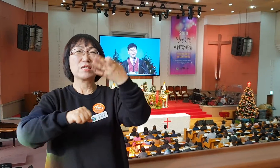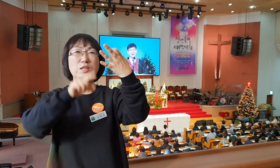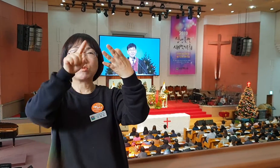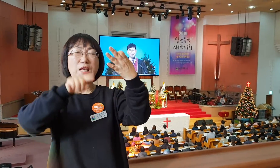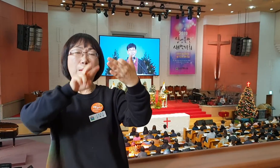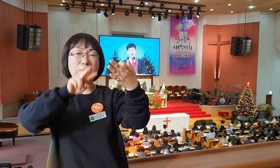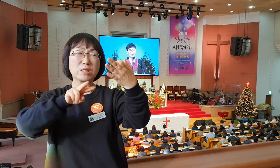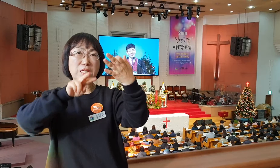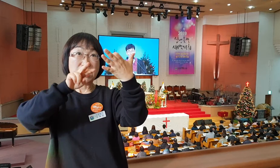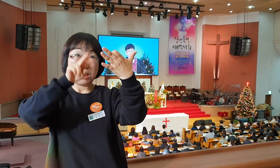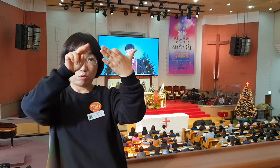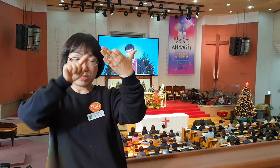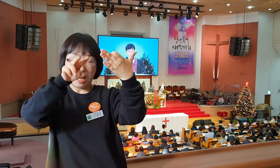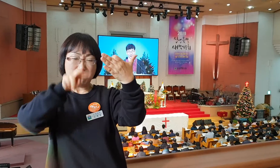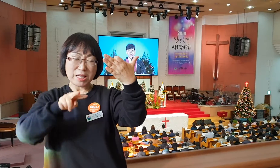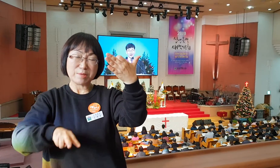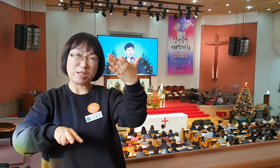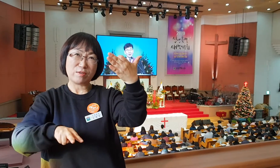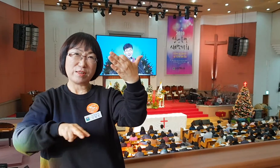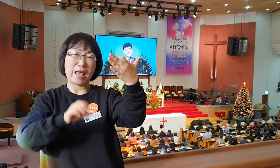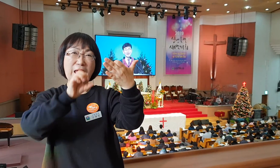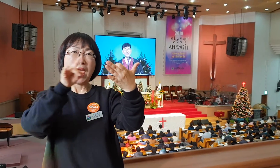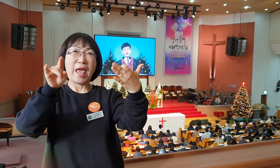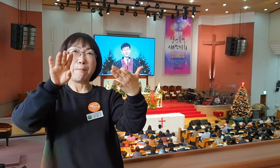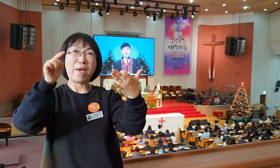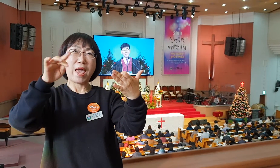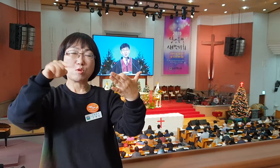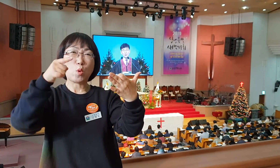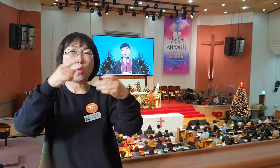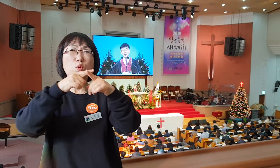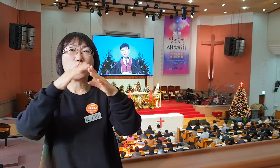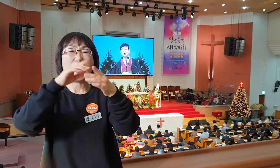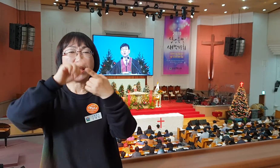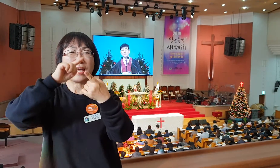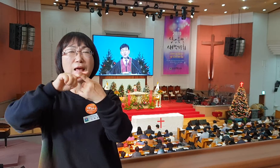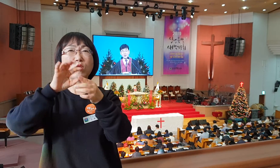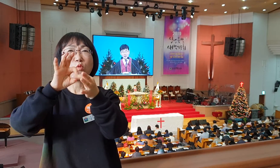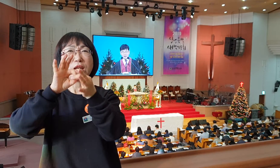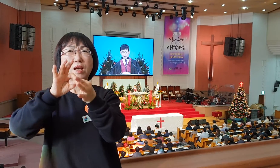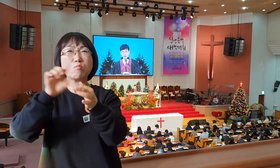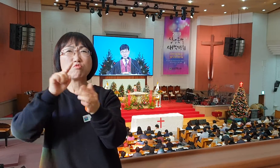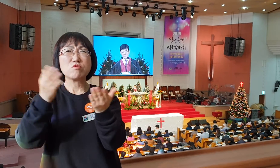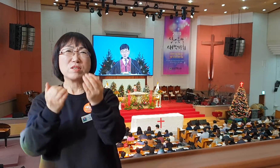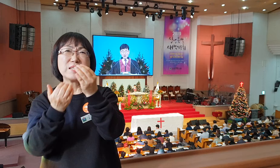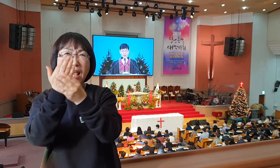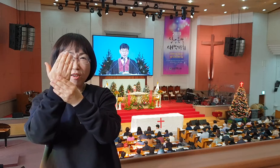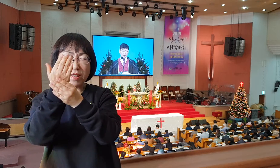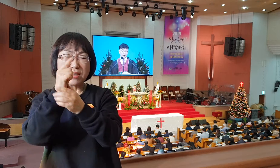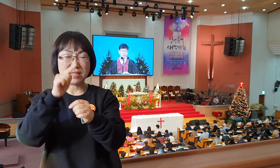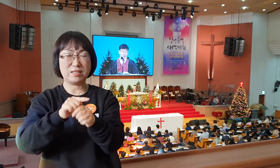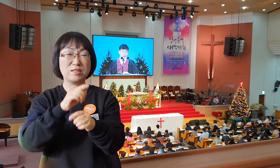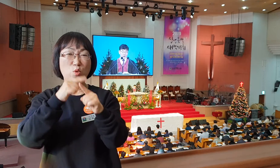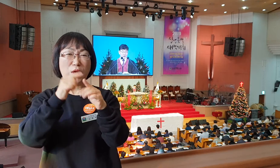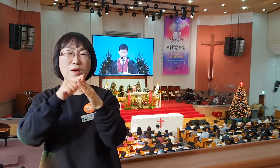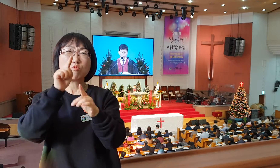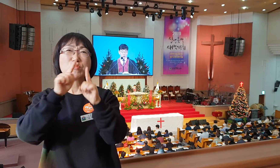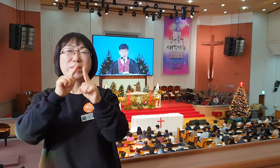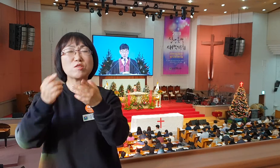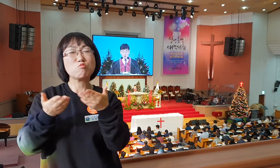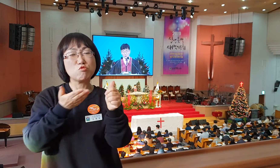읽을 겁니다. 에베소 교회에 관한 이야기, 에베소 교회에서 어떤 일이 일어났는지, 그리고 에베소 교회에 무슨